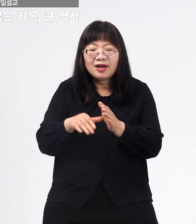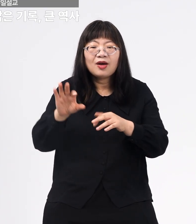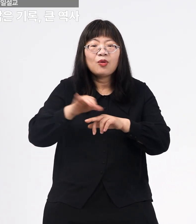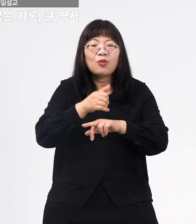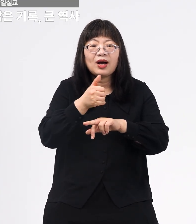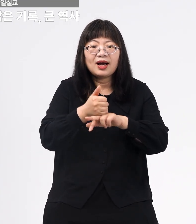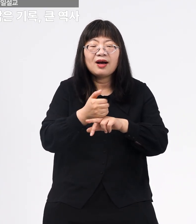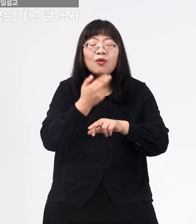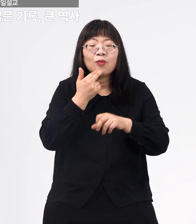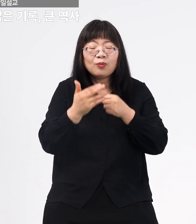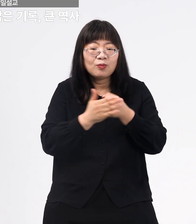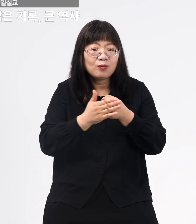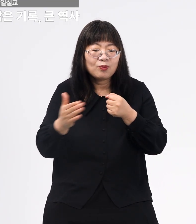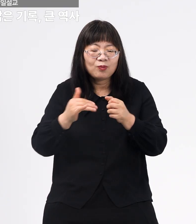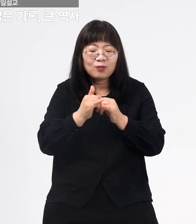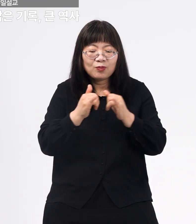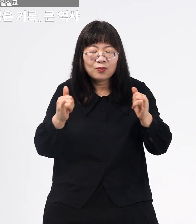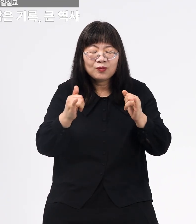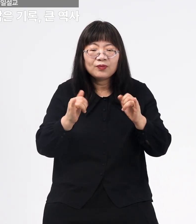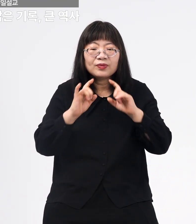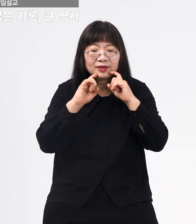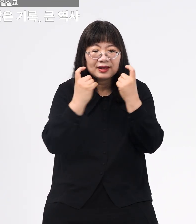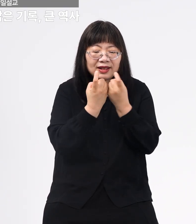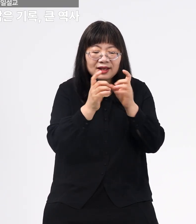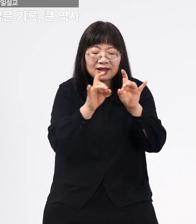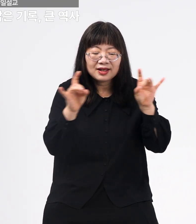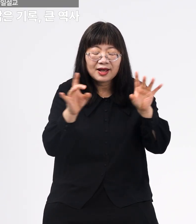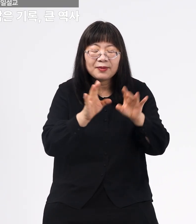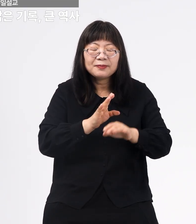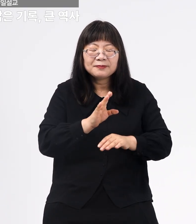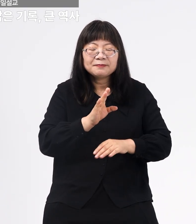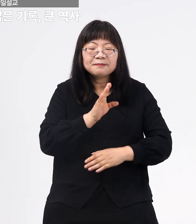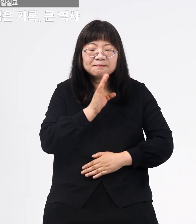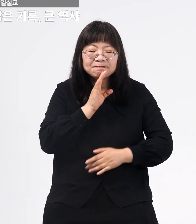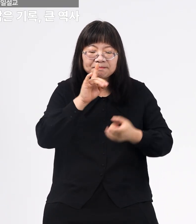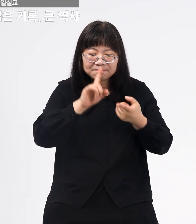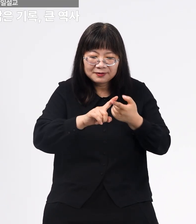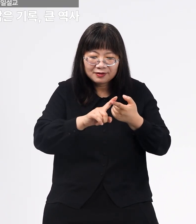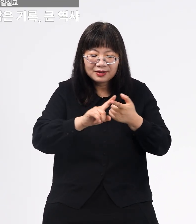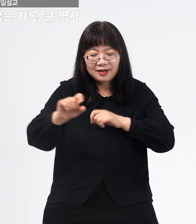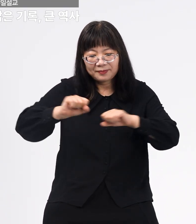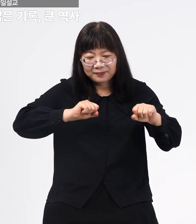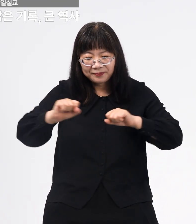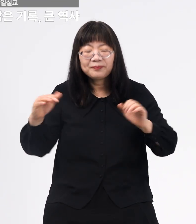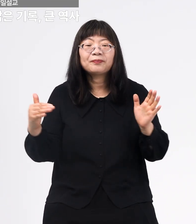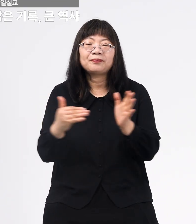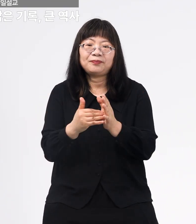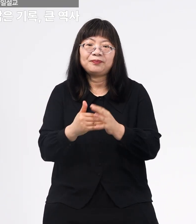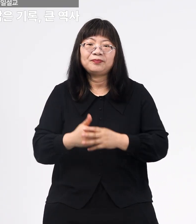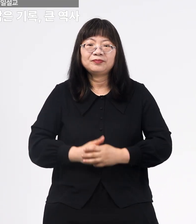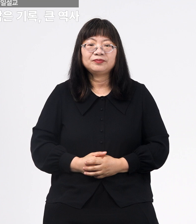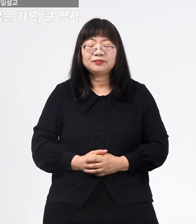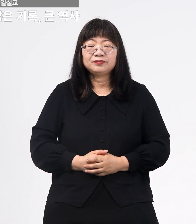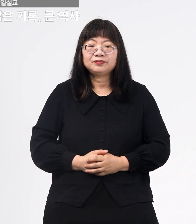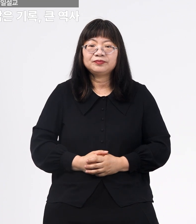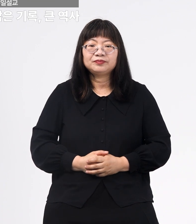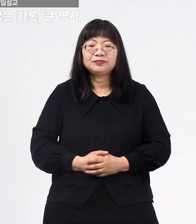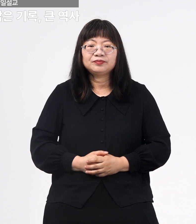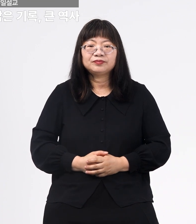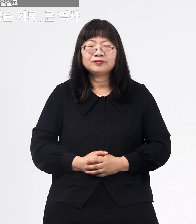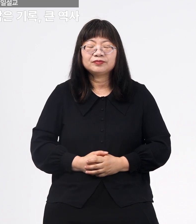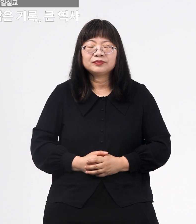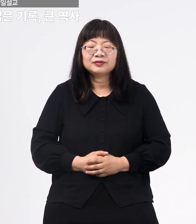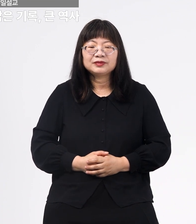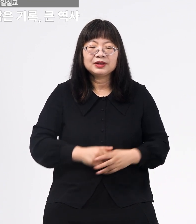없으므로 사람들이 각기 자기 소견에 옳은 대로 행하였더라.